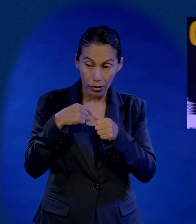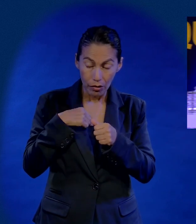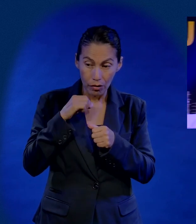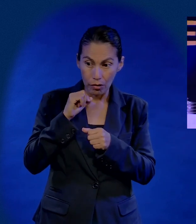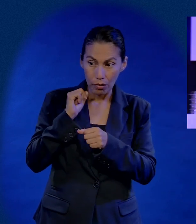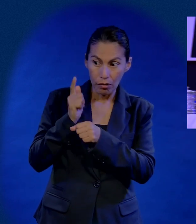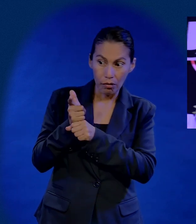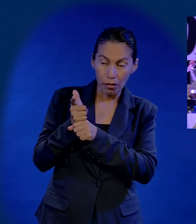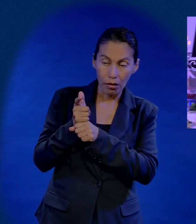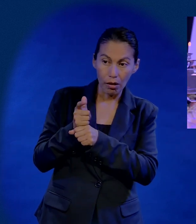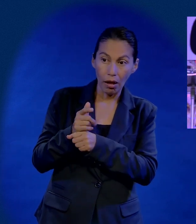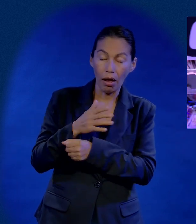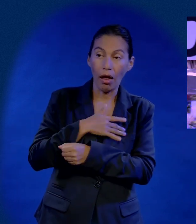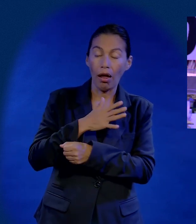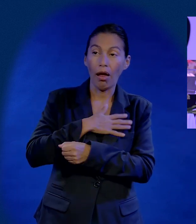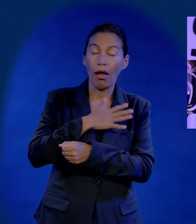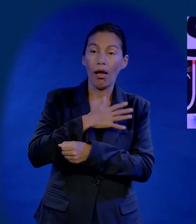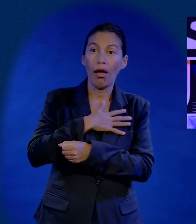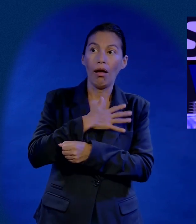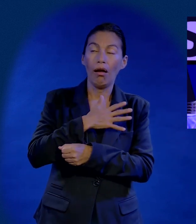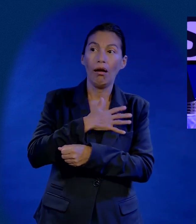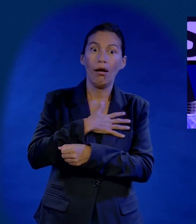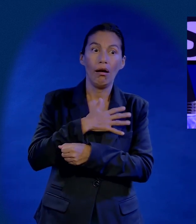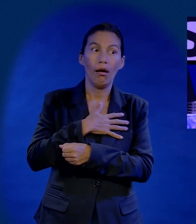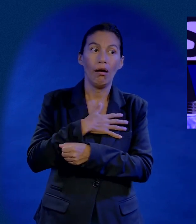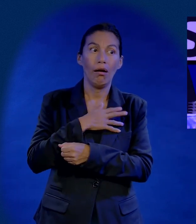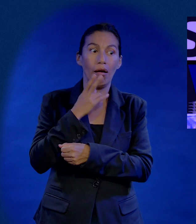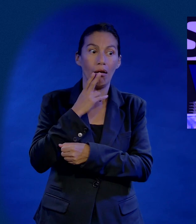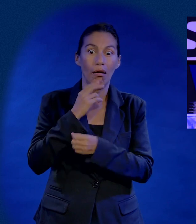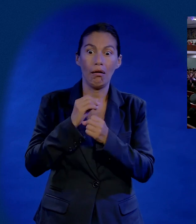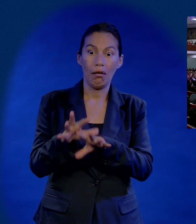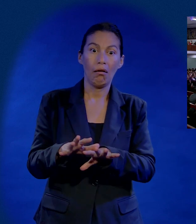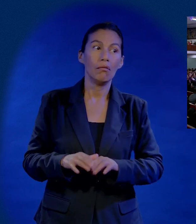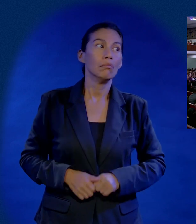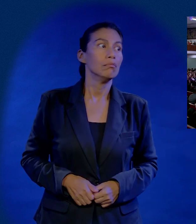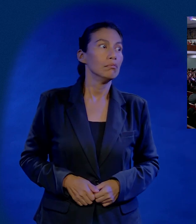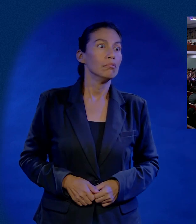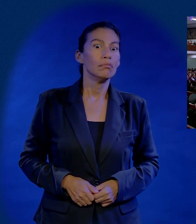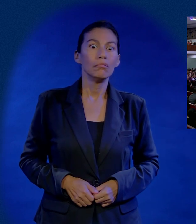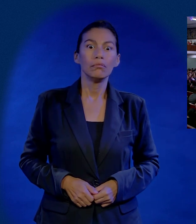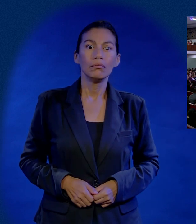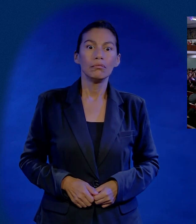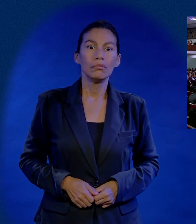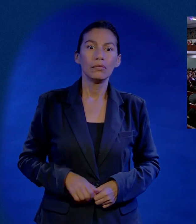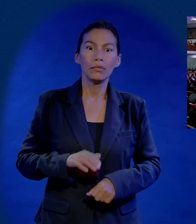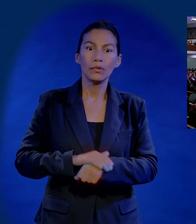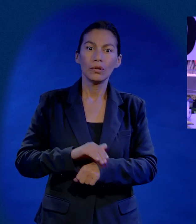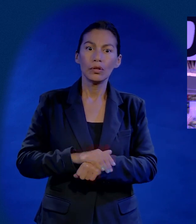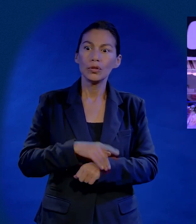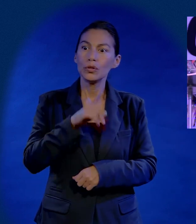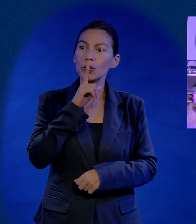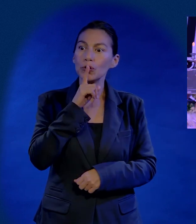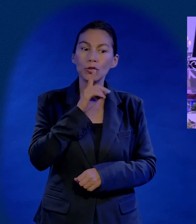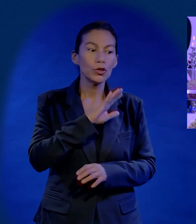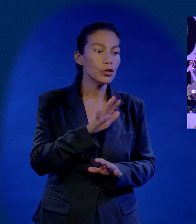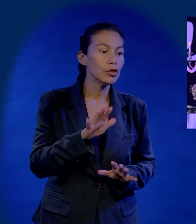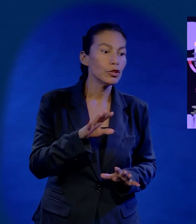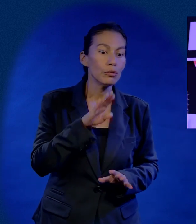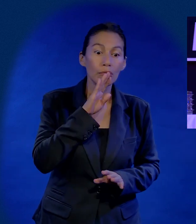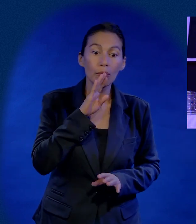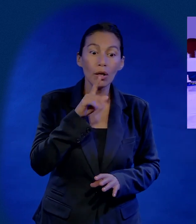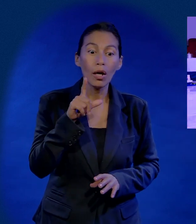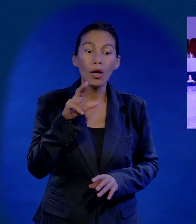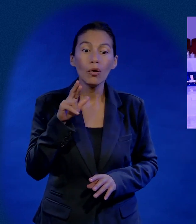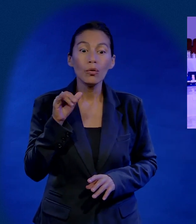venir. Cuando yo la vi, mi corazón empezó a latir revolucionado. Y rápido, solté los cigarros, rápido.